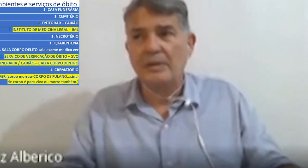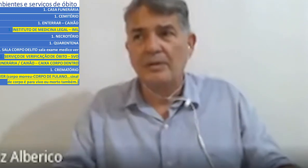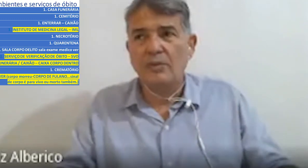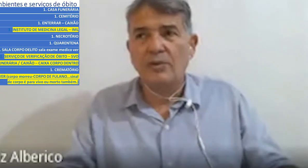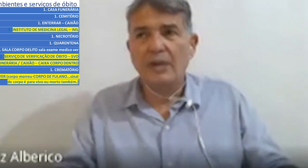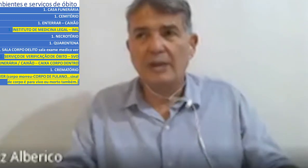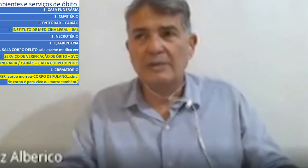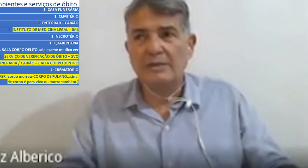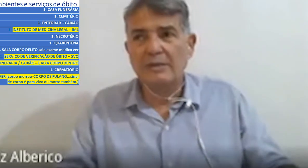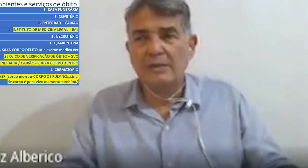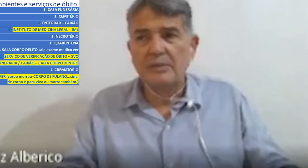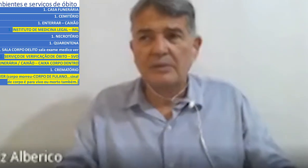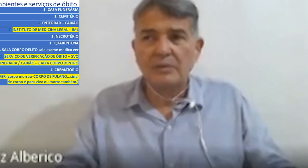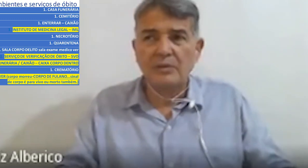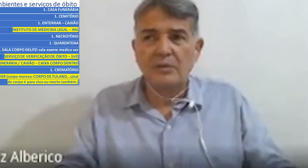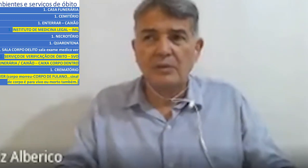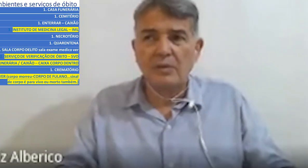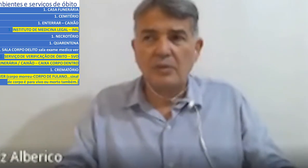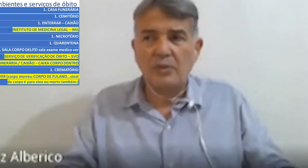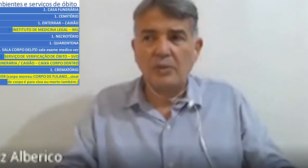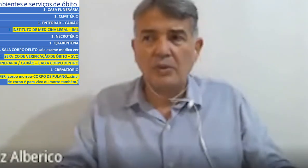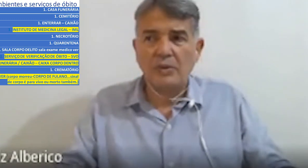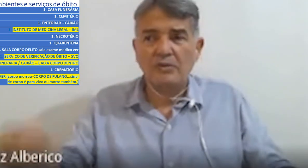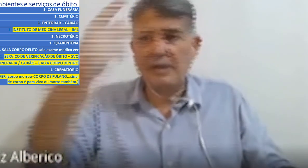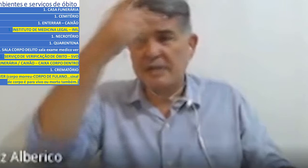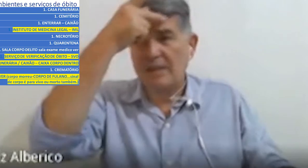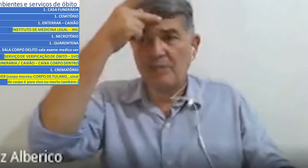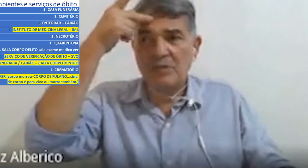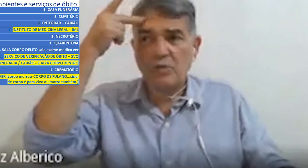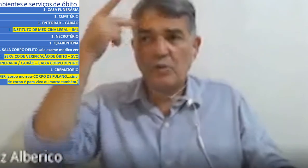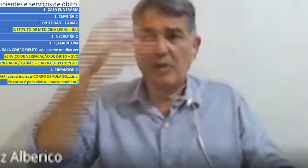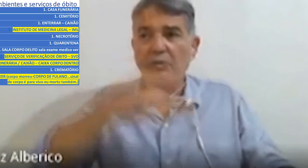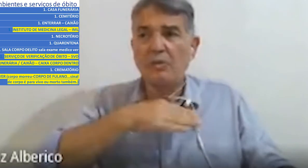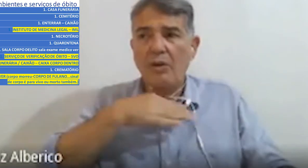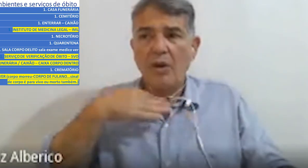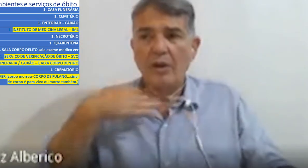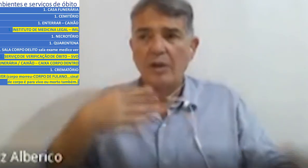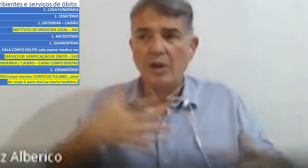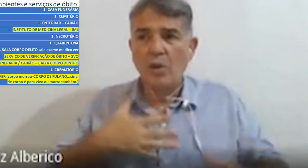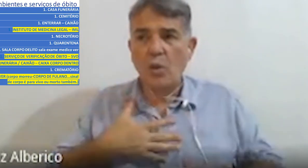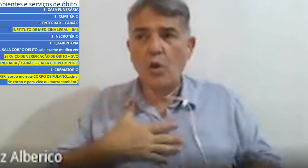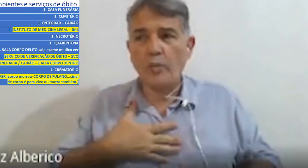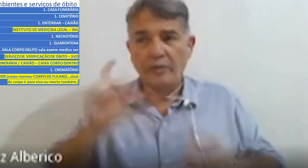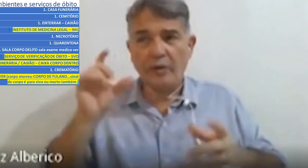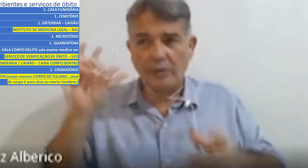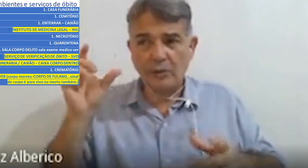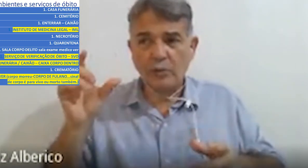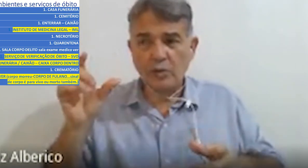Um lugar vai dizer que a pessoa que morre, o corpo, já estou